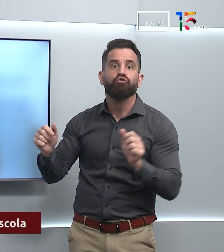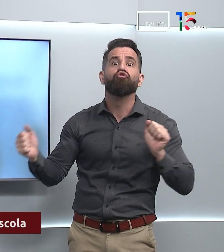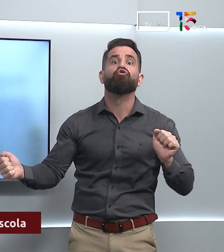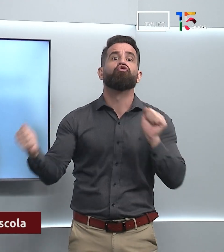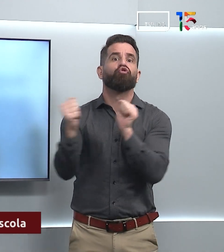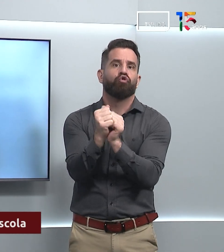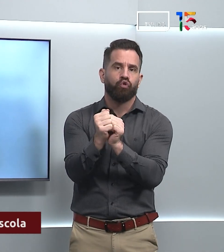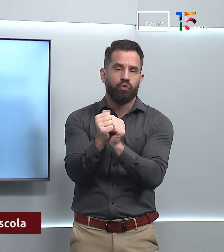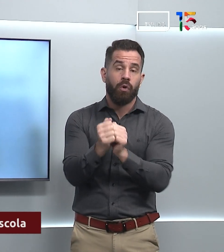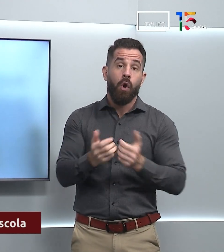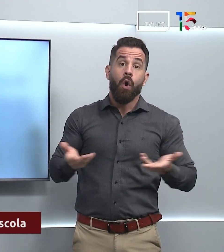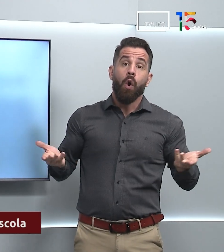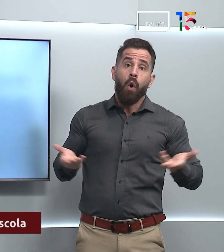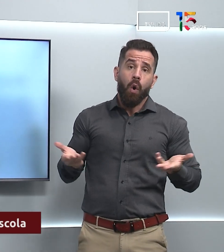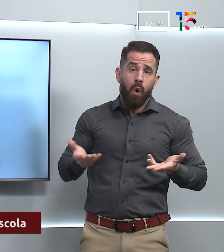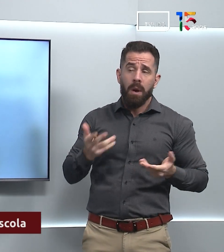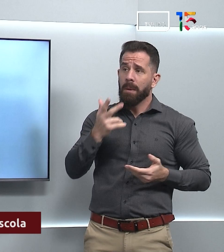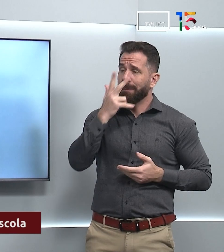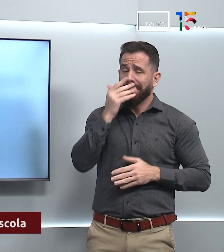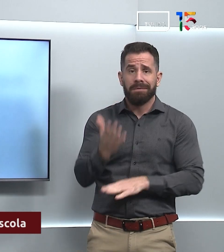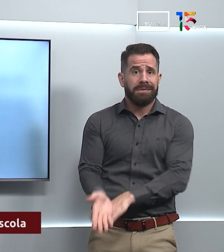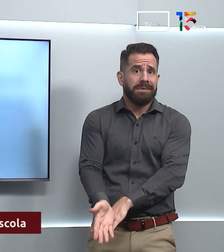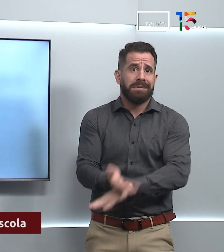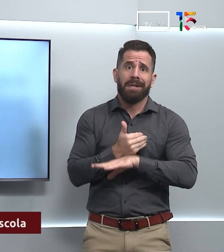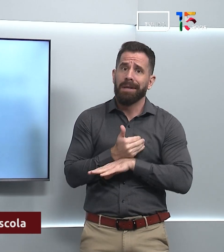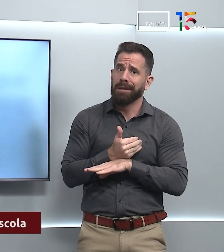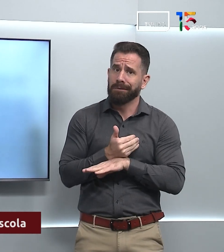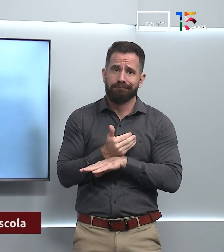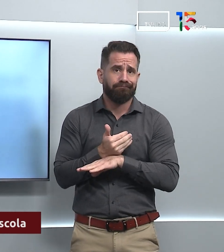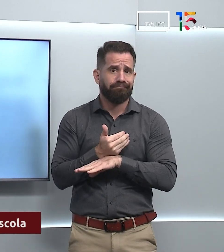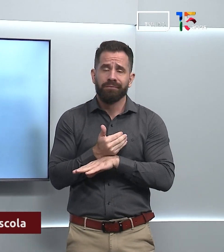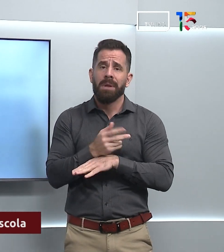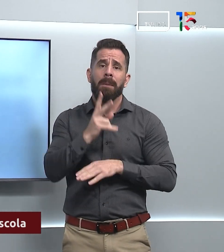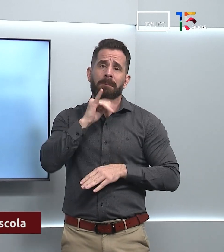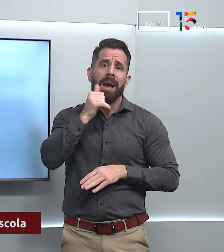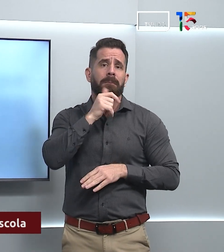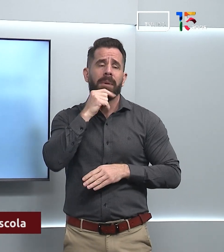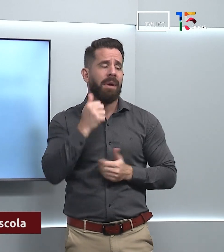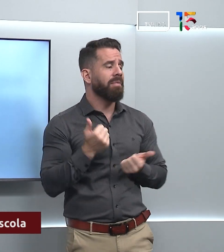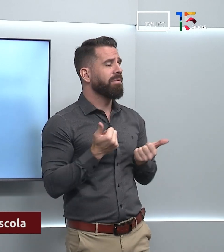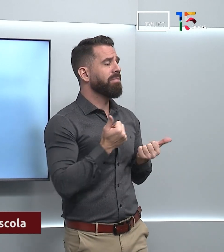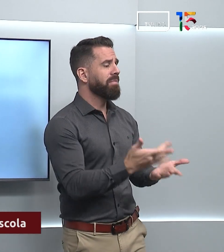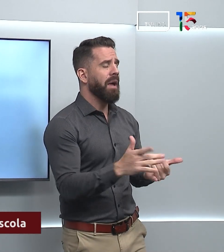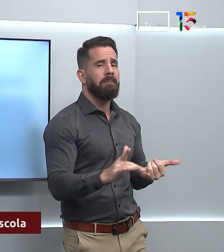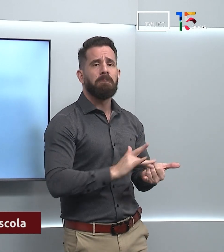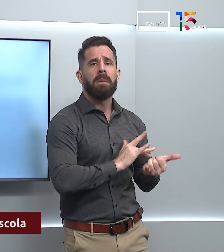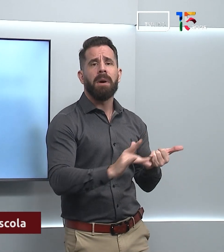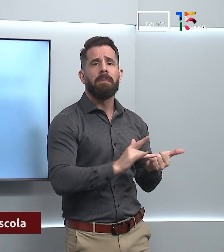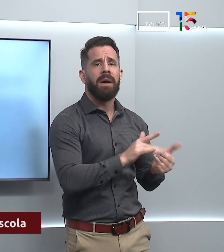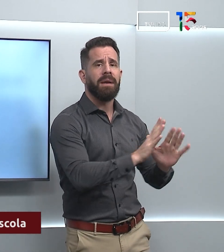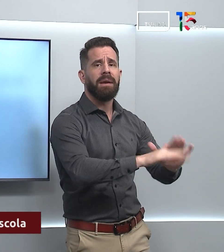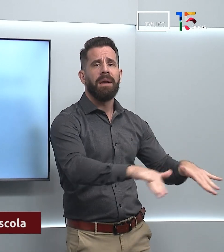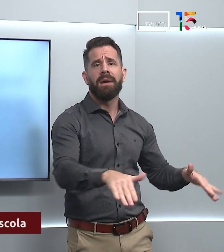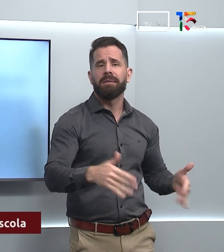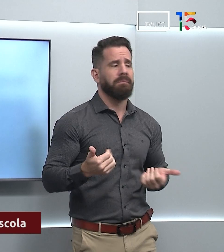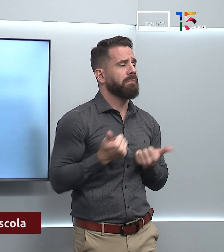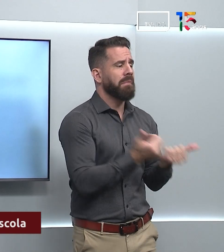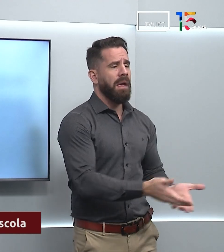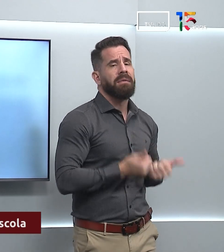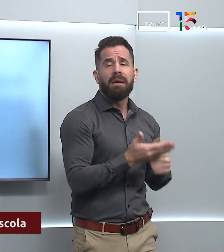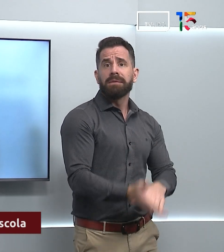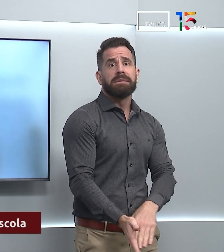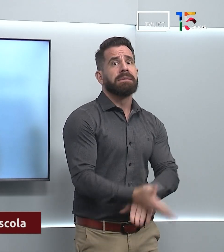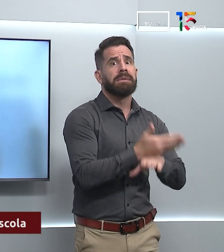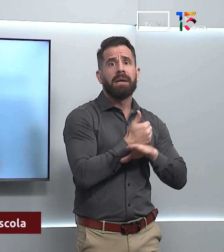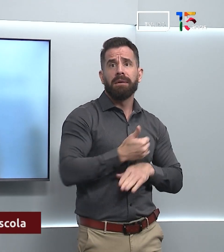Os pais, cada vez mais cedo, tendem a dar dispositivos digitais móveis para essas crianças,